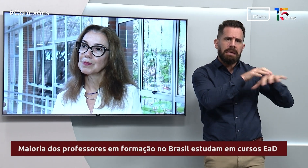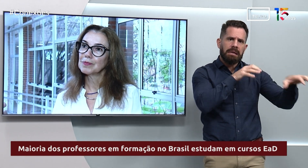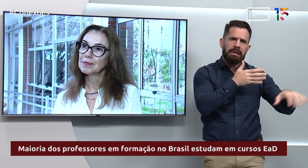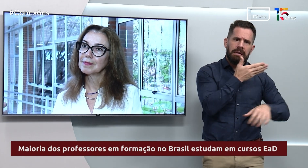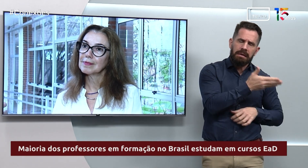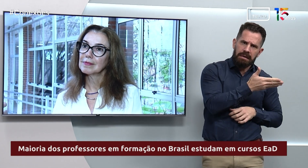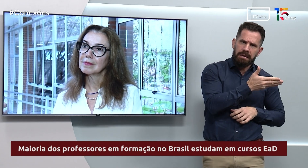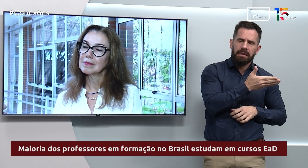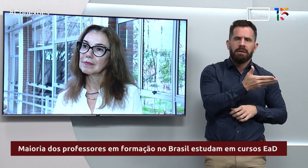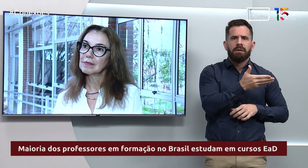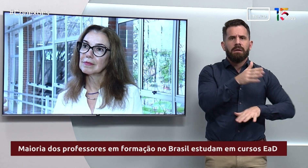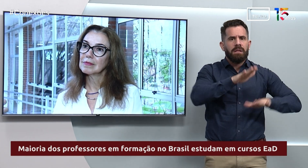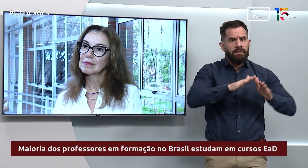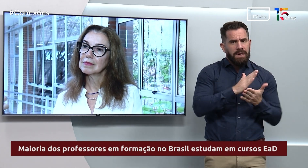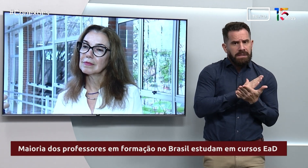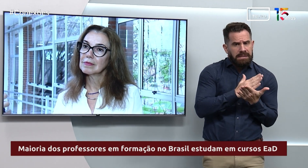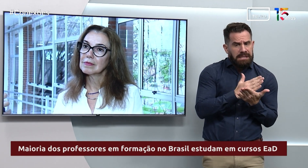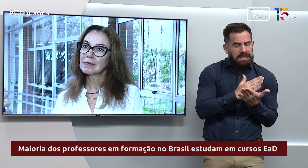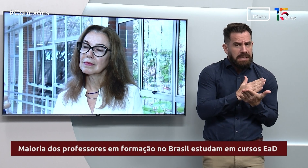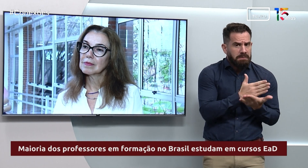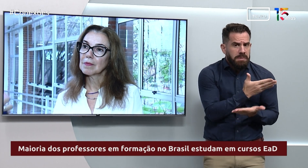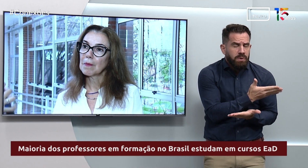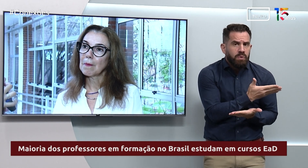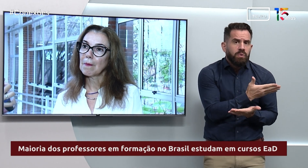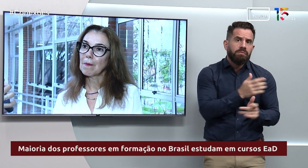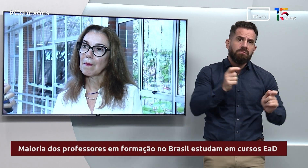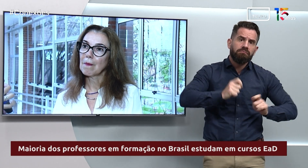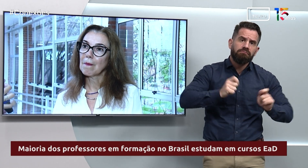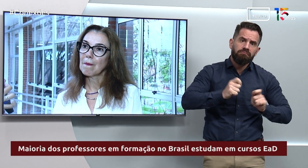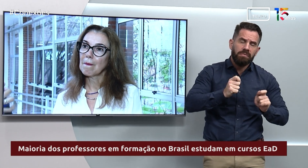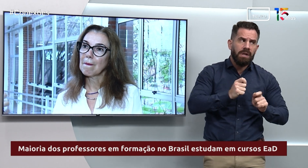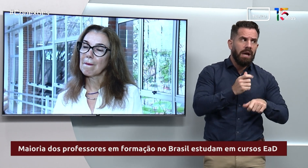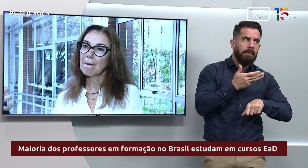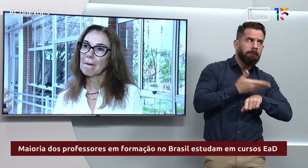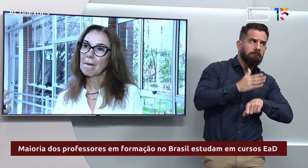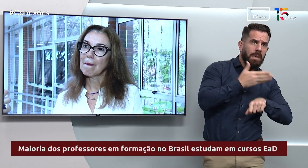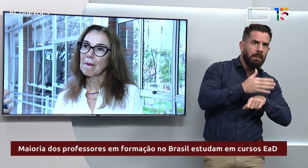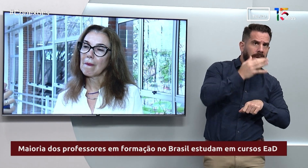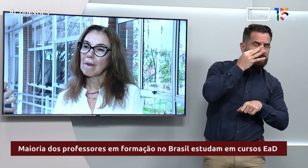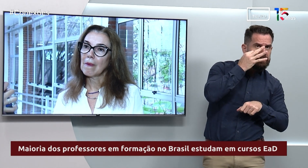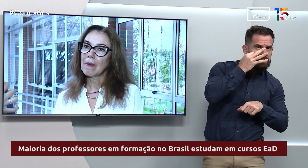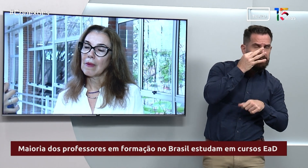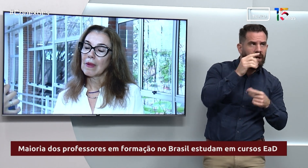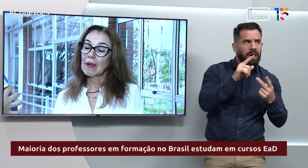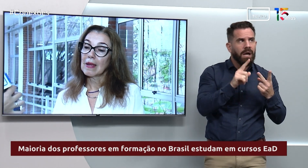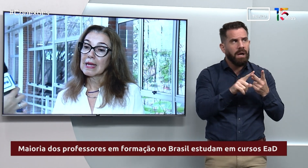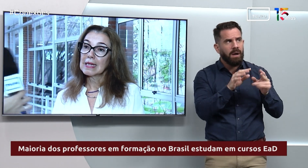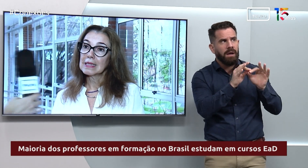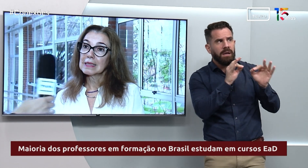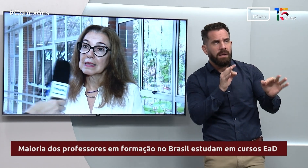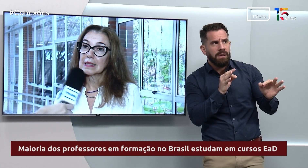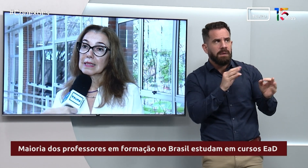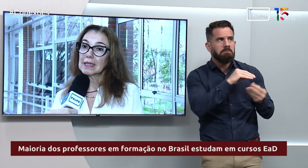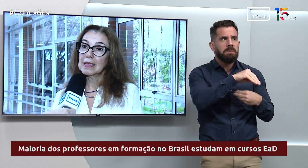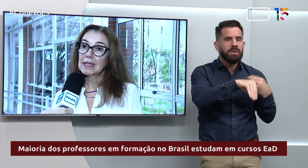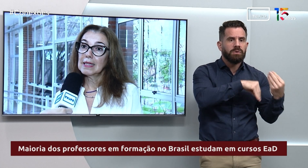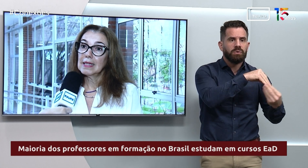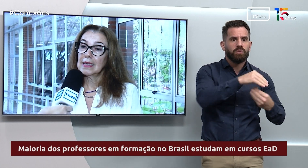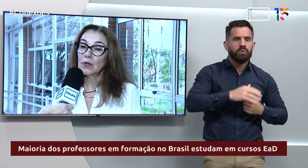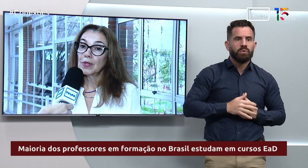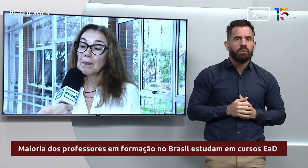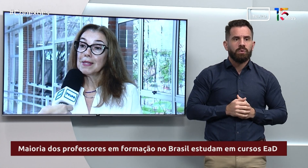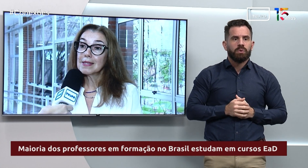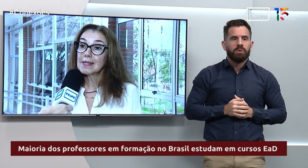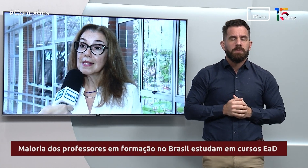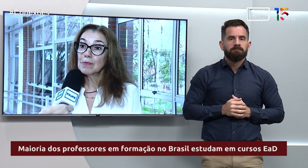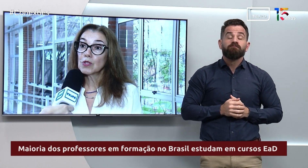transformá-lo em um ensino híbrido, né, para que haja essa prática presencial? O que pode ser pensado para mudar essa realidade?